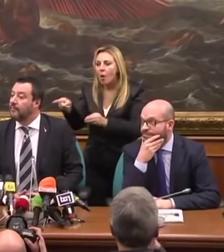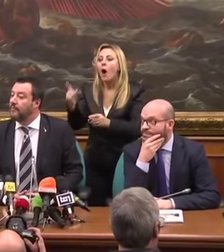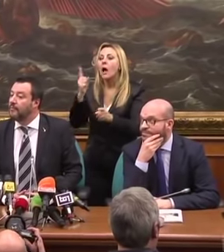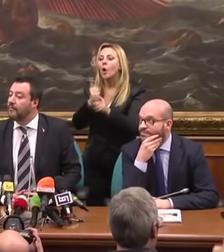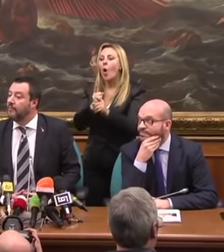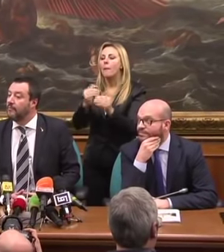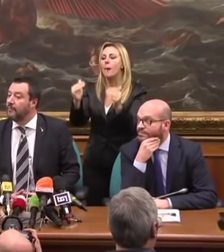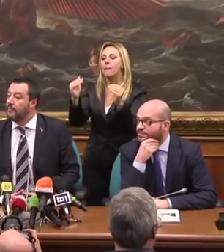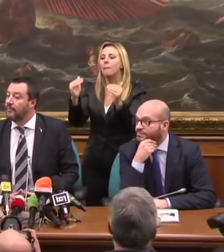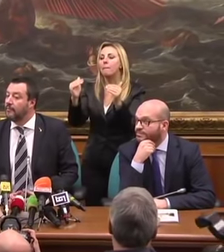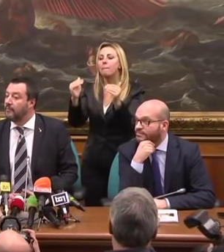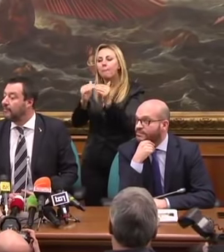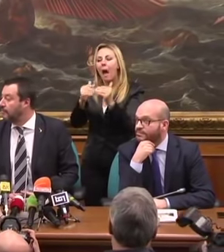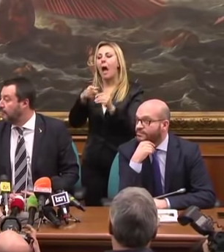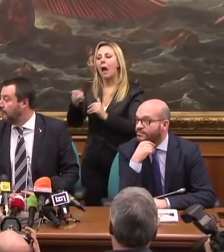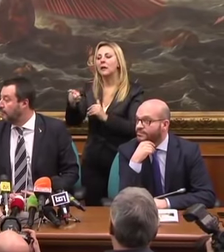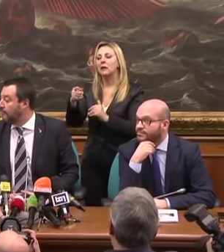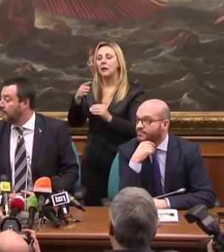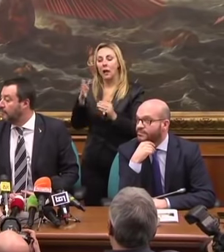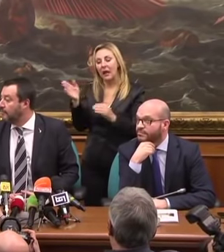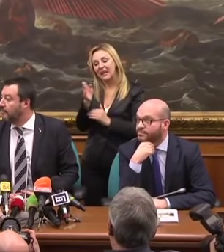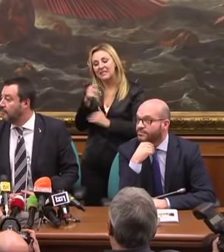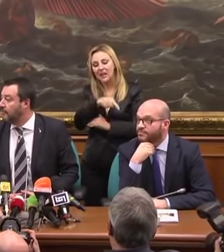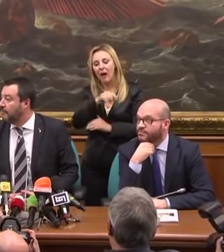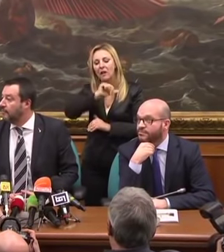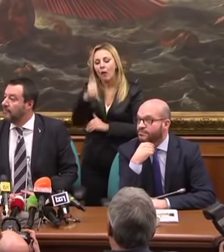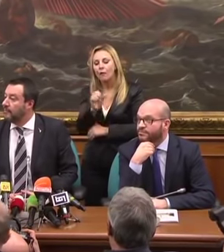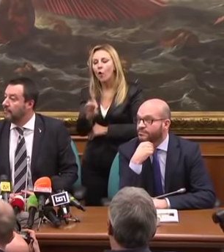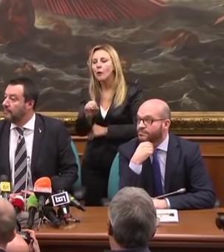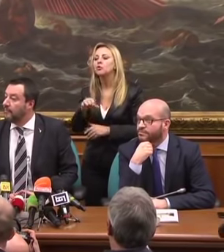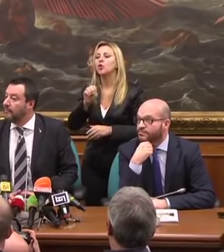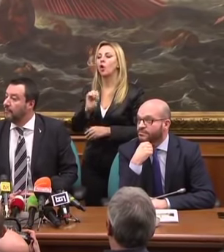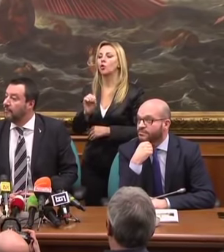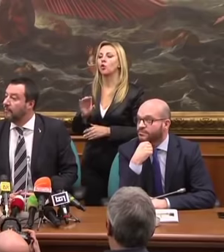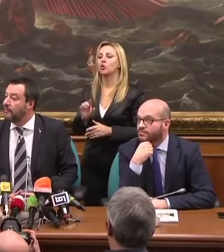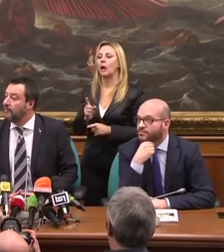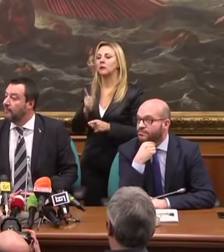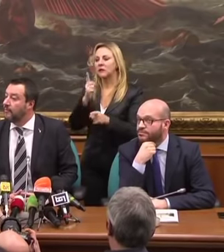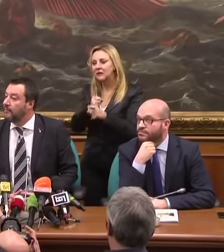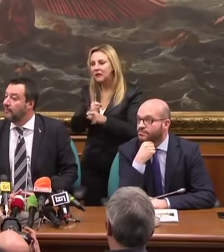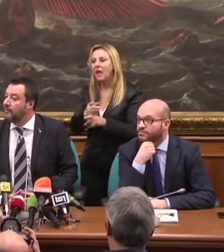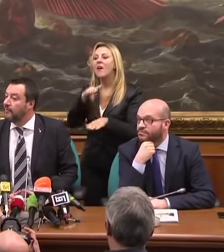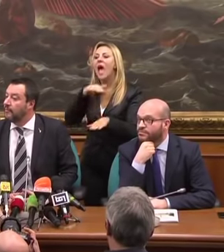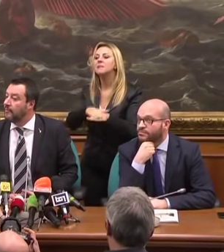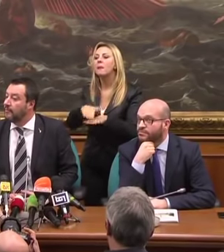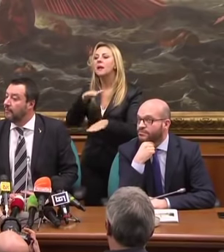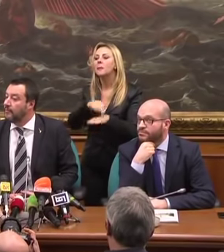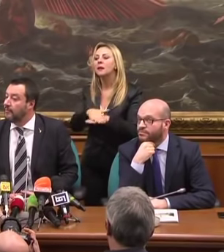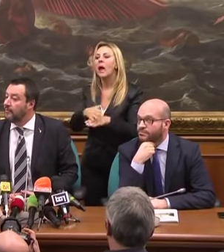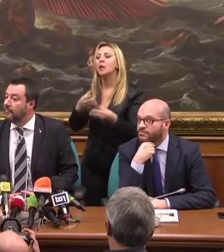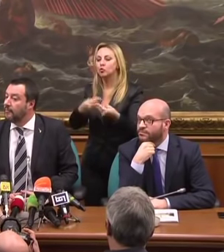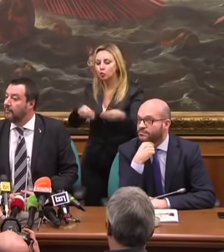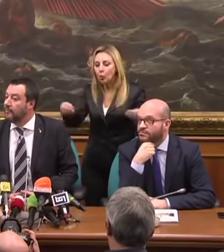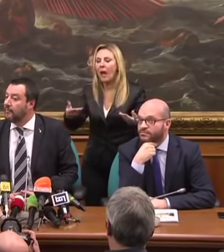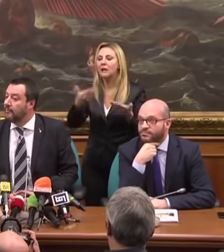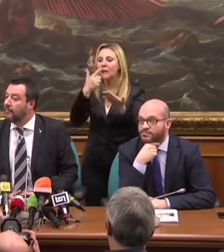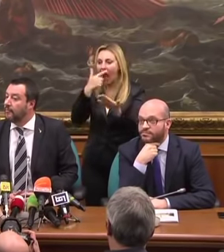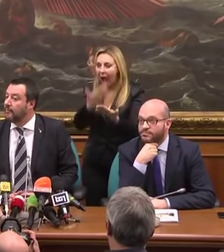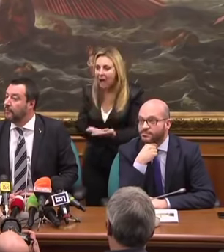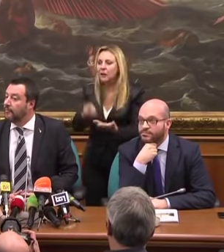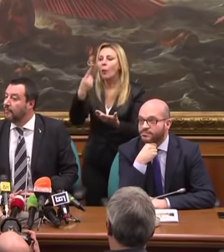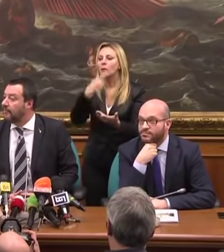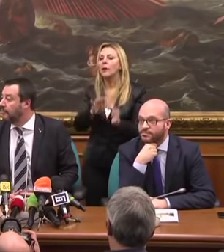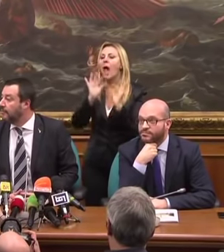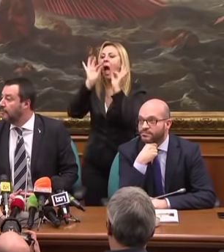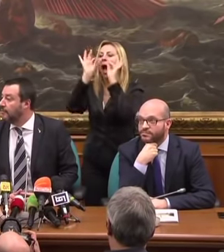la parte che sarà riservata chiaramente alla formazione dei docenti, che permetterà di avere strumenti adatti e anche attuali